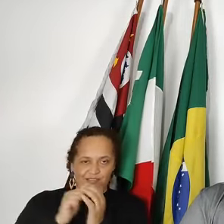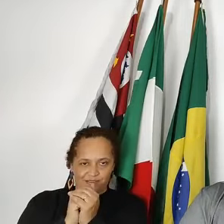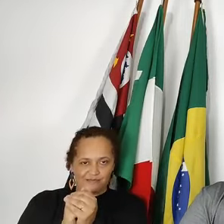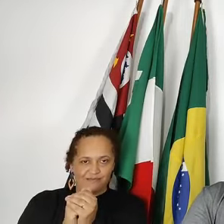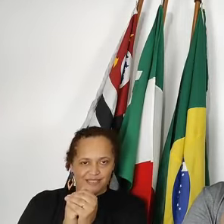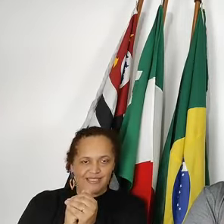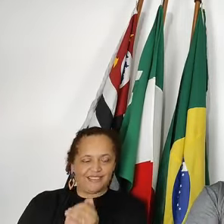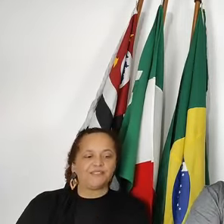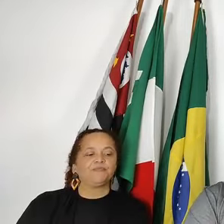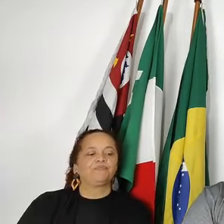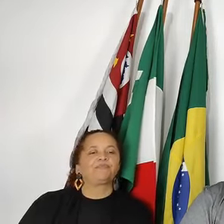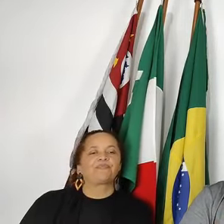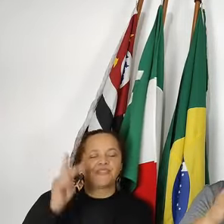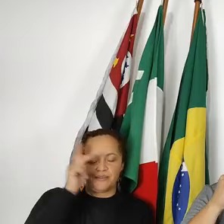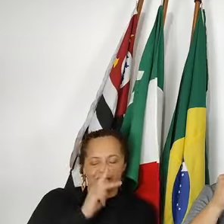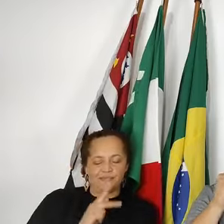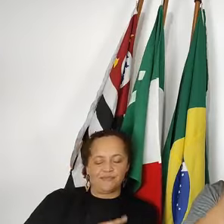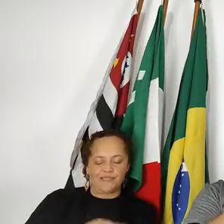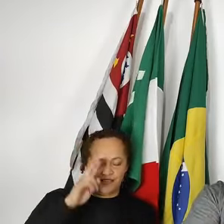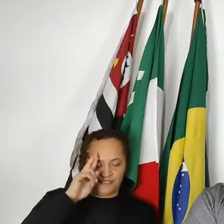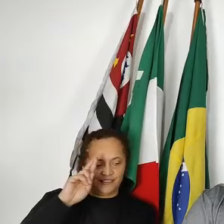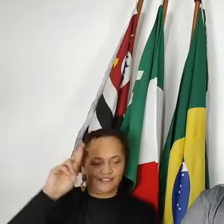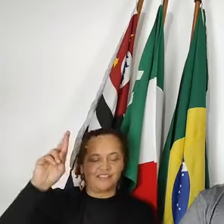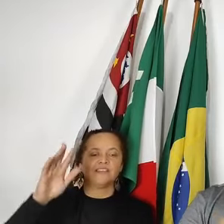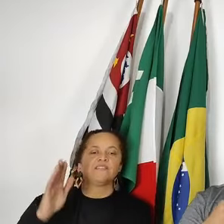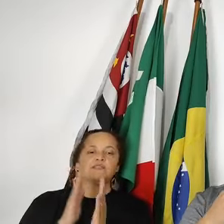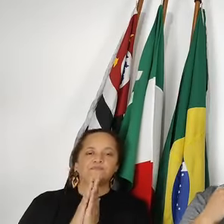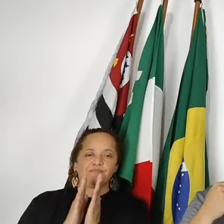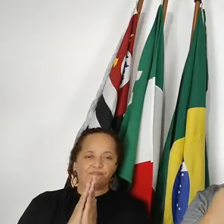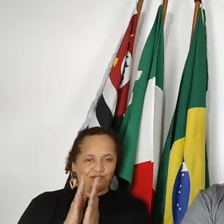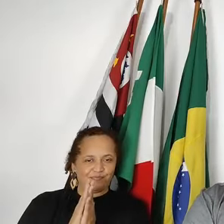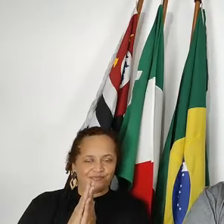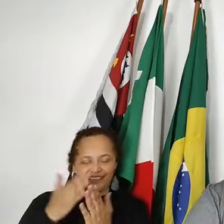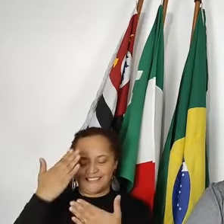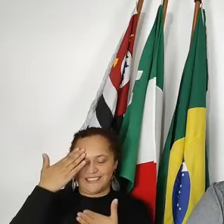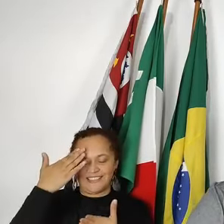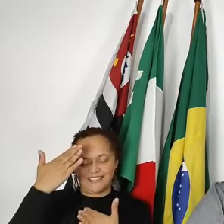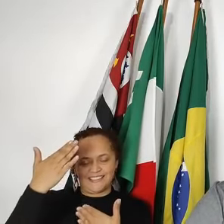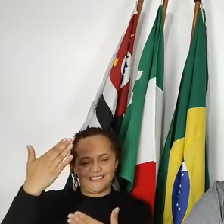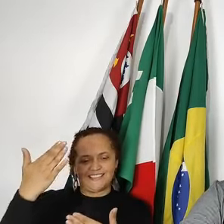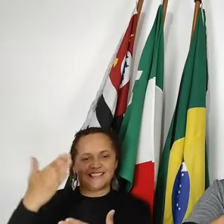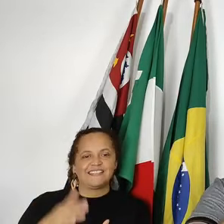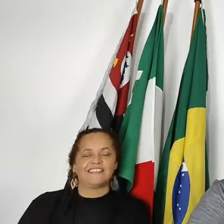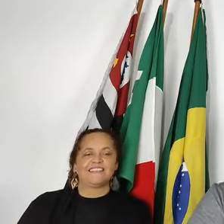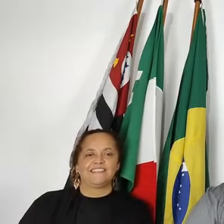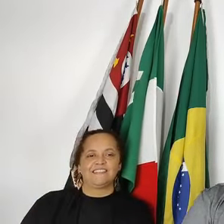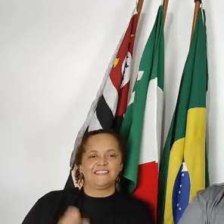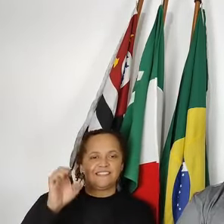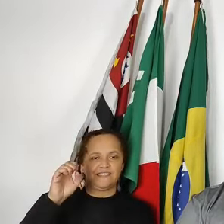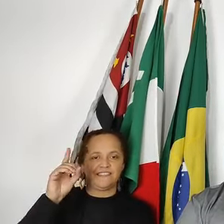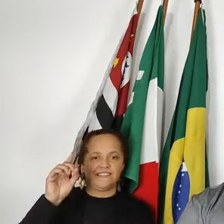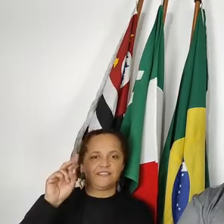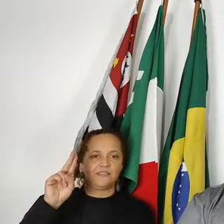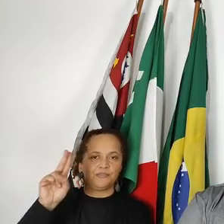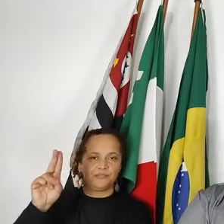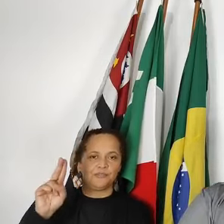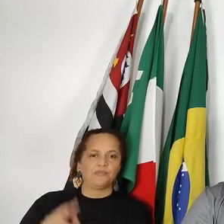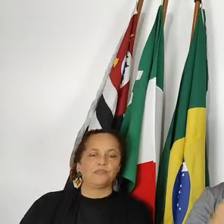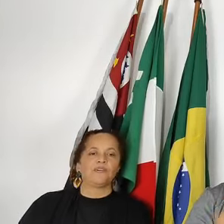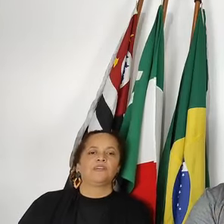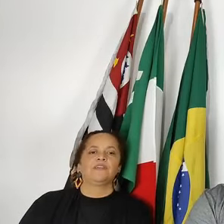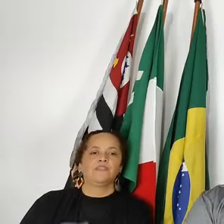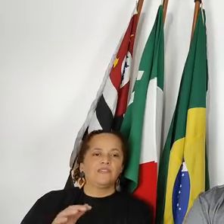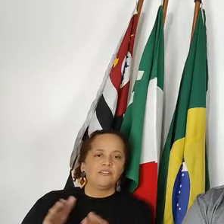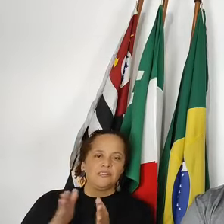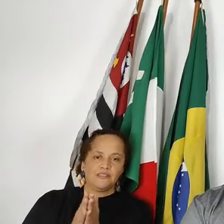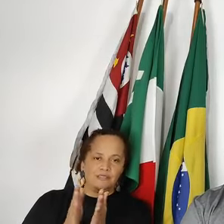Então, fica na paz do Senhor. Eu quero fazer mais uma oração e agradecer aqui o Eduardo, né? Que está nos auxiliando aqui,